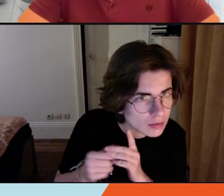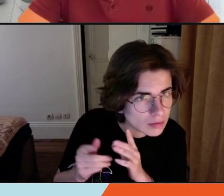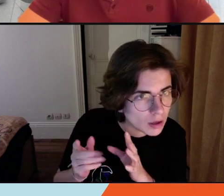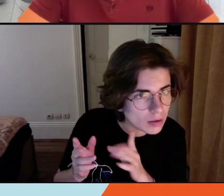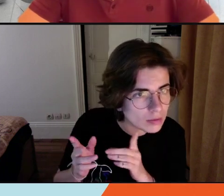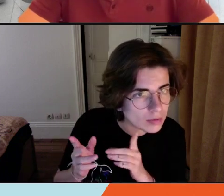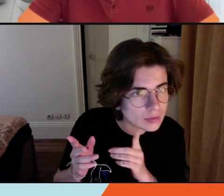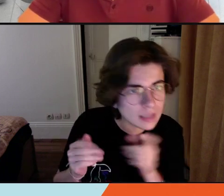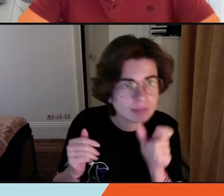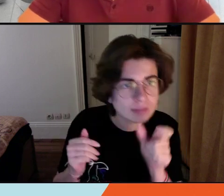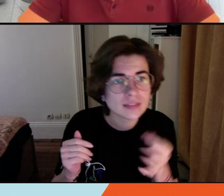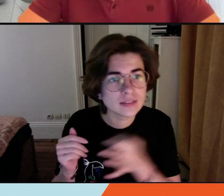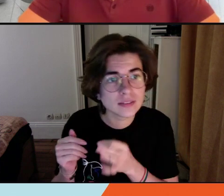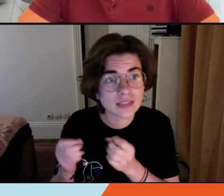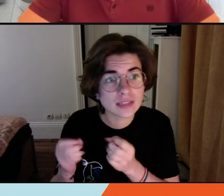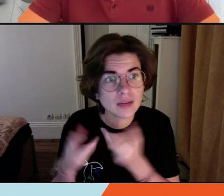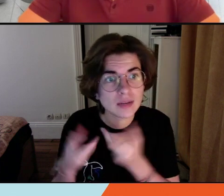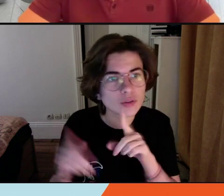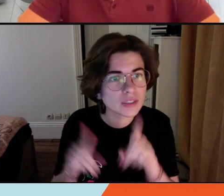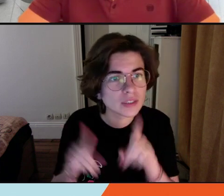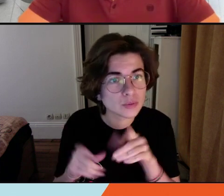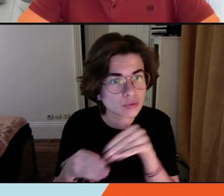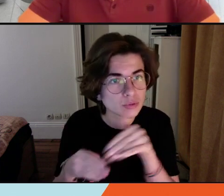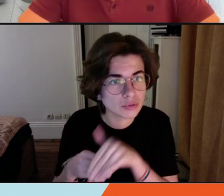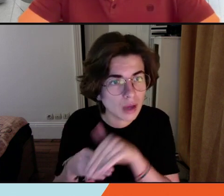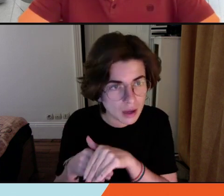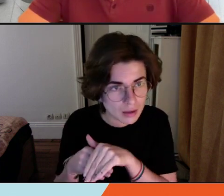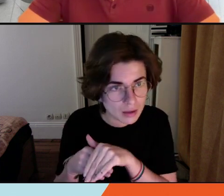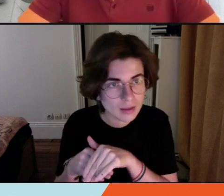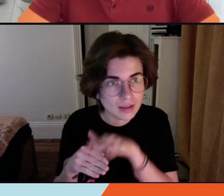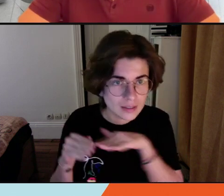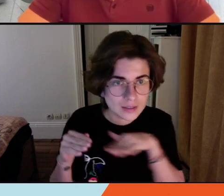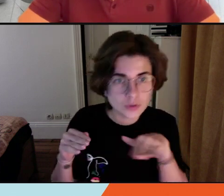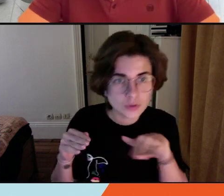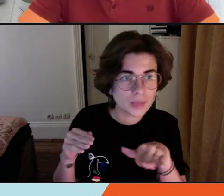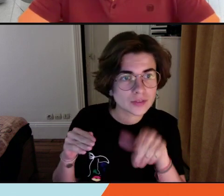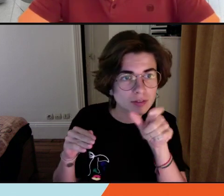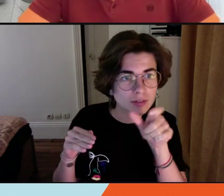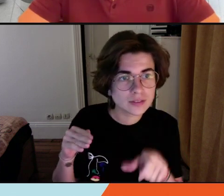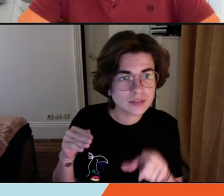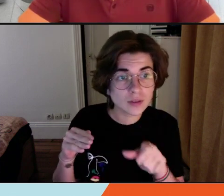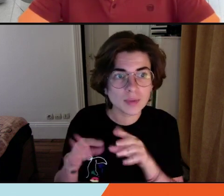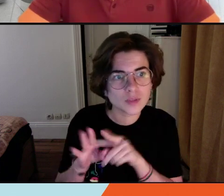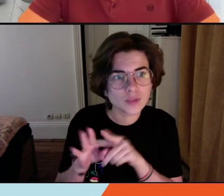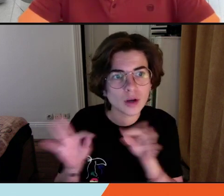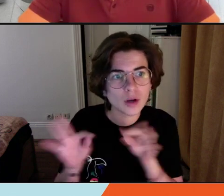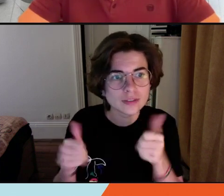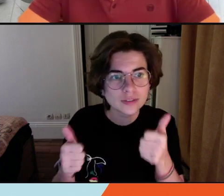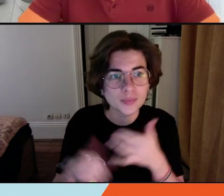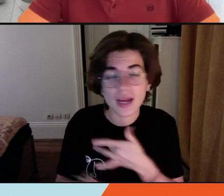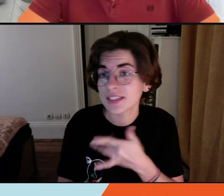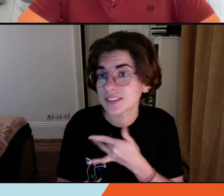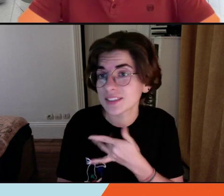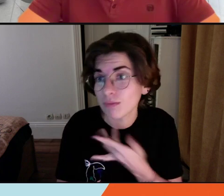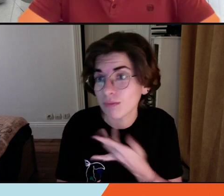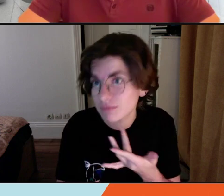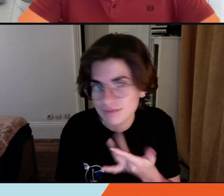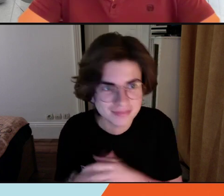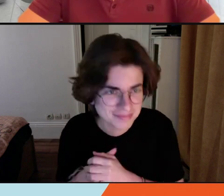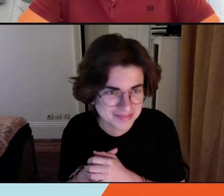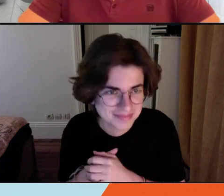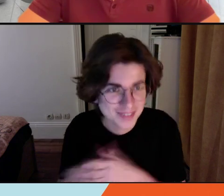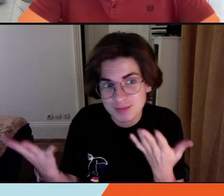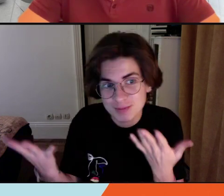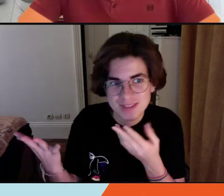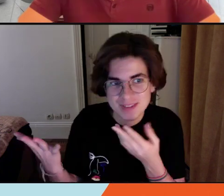Il y a quelqu'un qui dit il y a tellement de questions ce soir. Et d'autres personnes qui disent en même temps, t'es super intéressant.